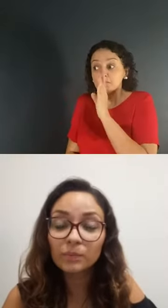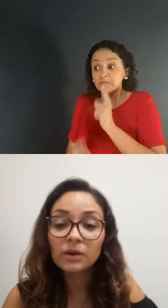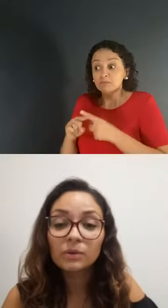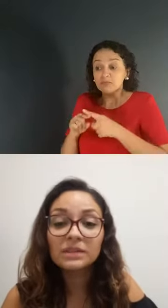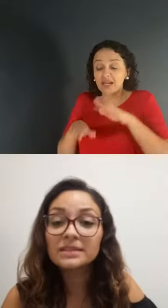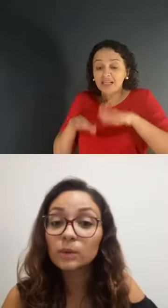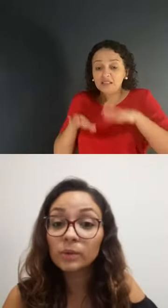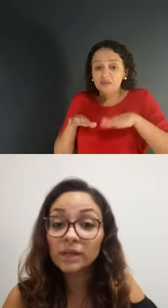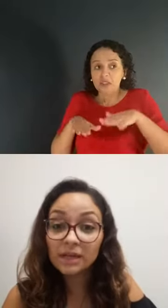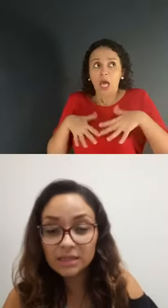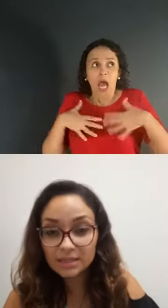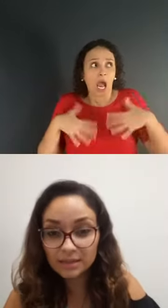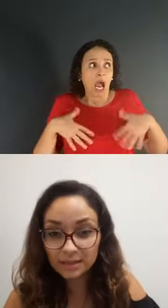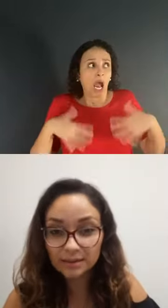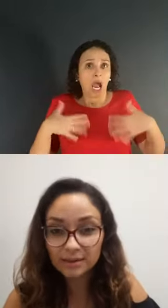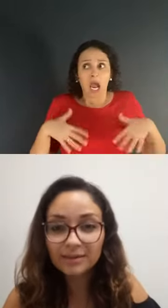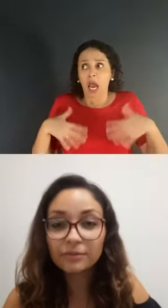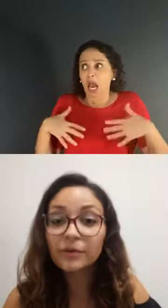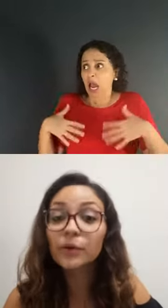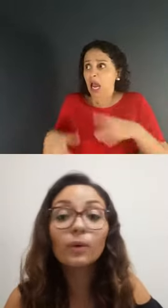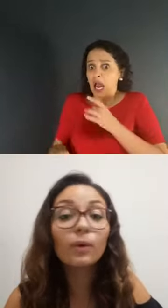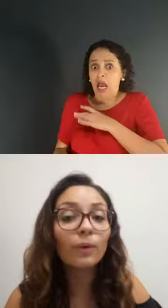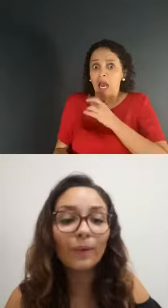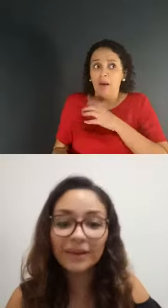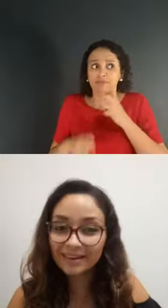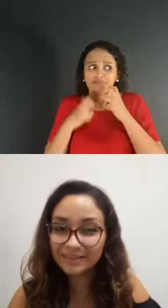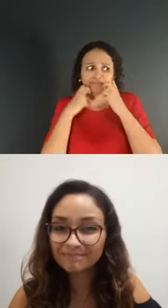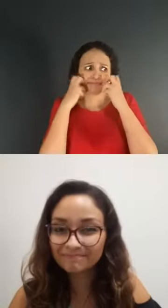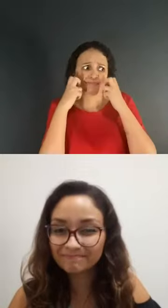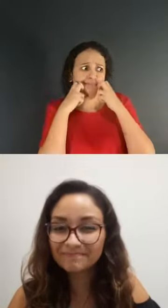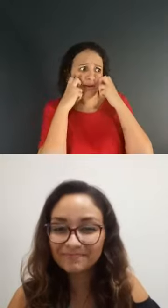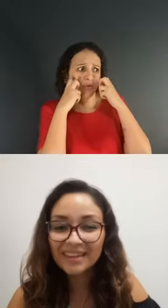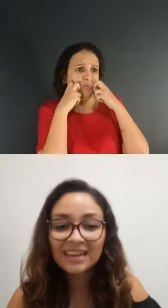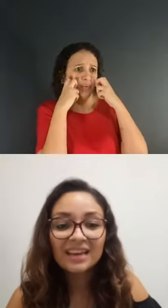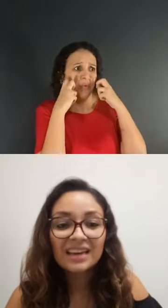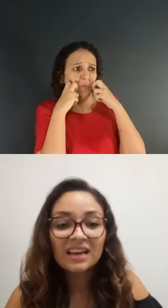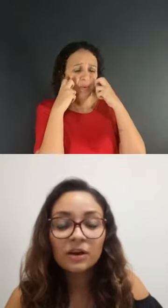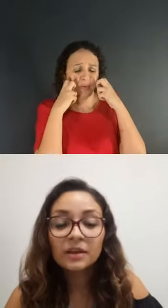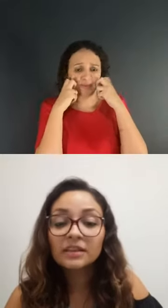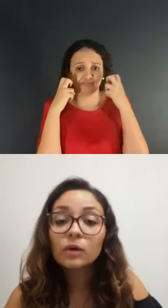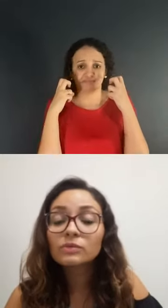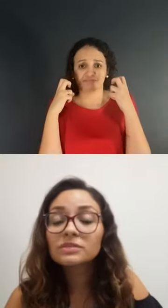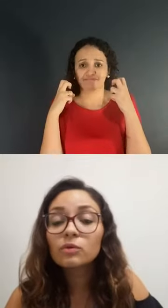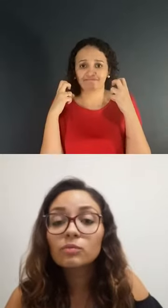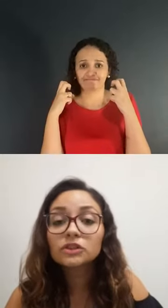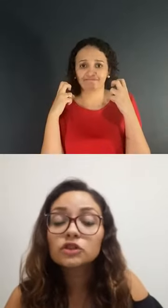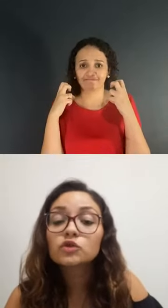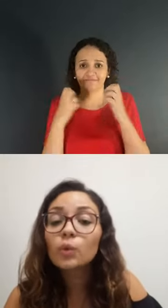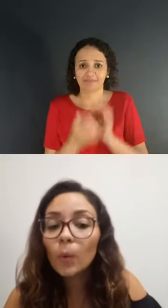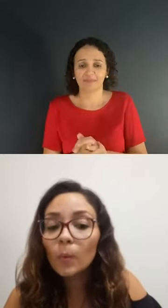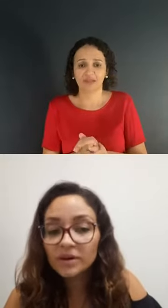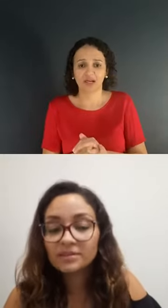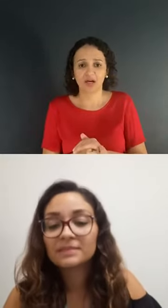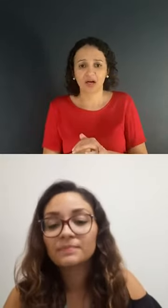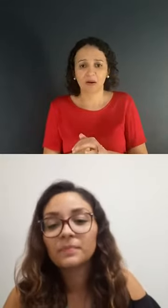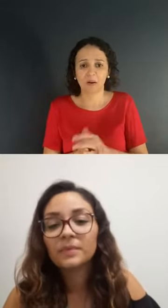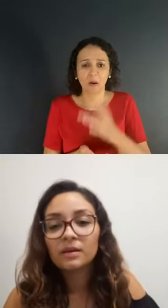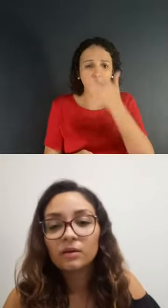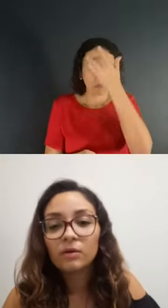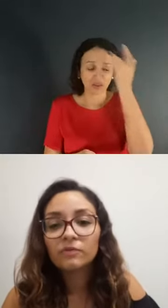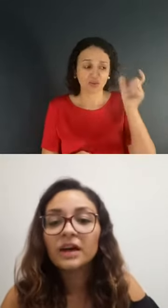medo, insegurança, vergonha. Então usa algumas